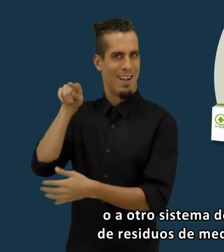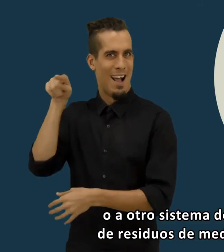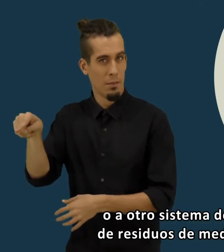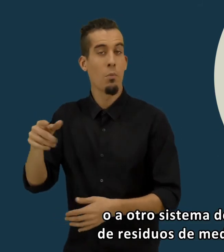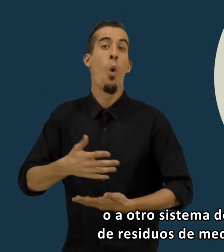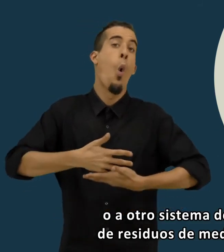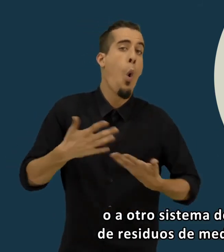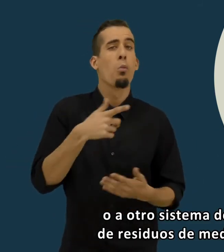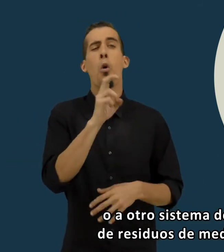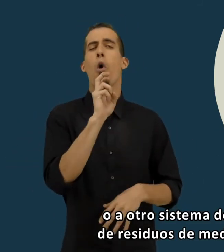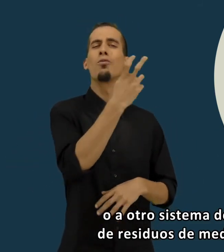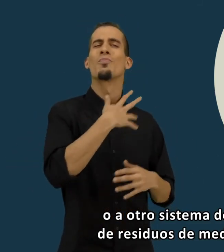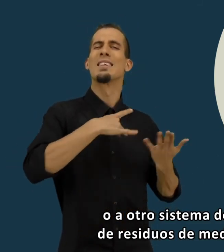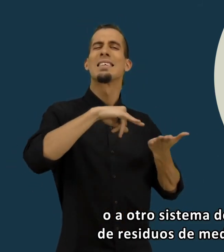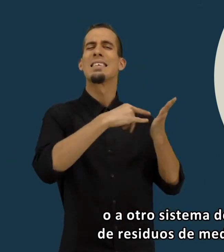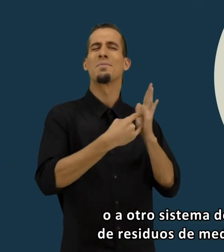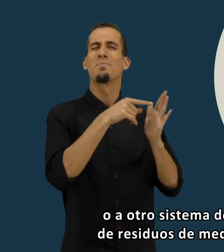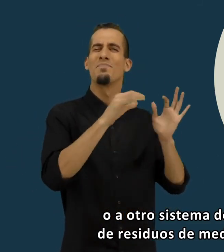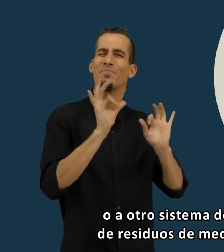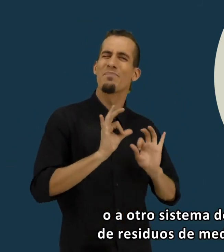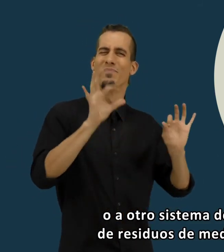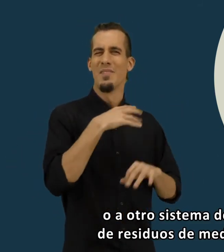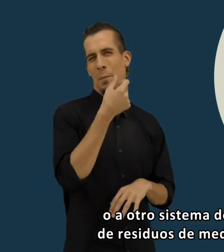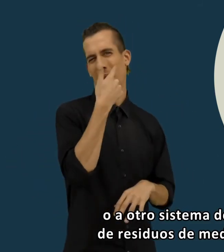o a otro sistema de recogida de residuos de medicamentos